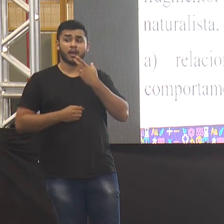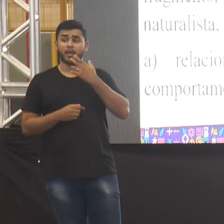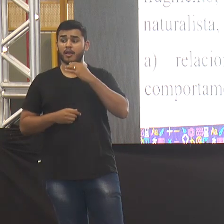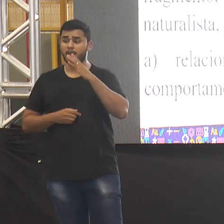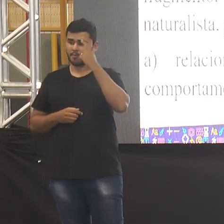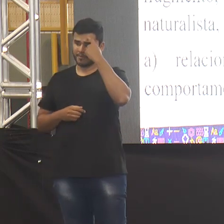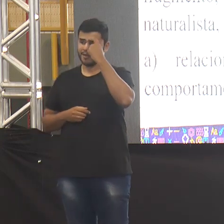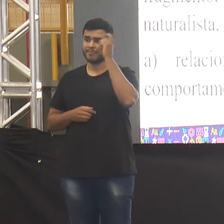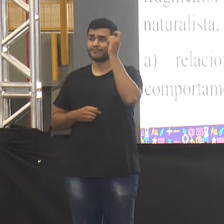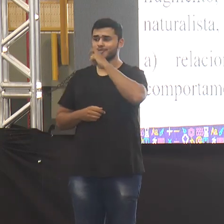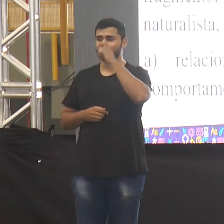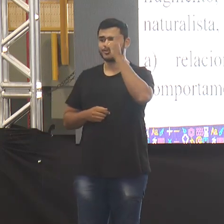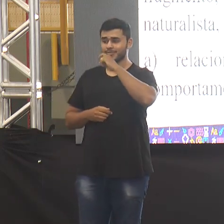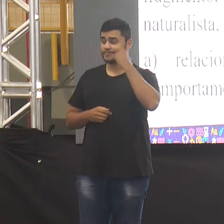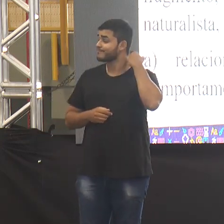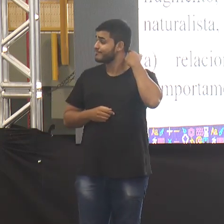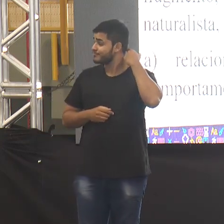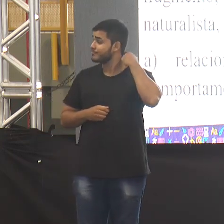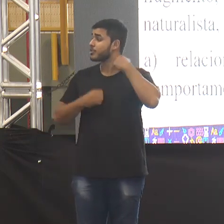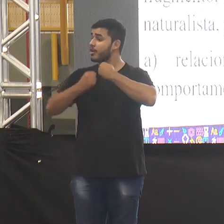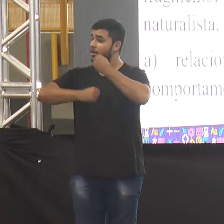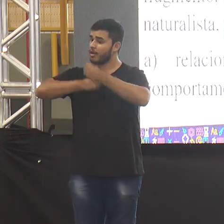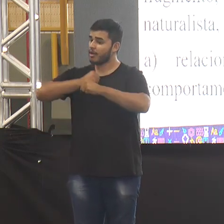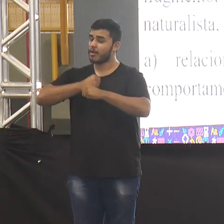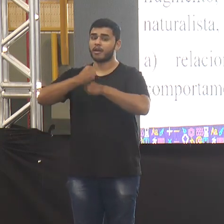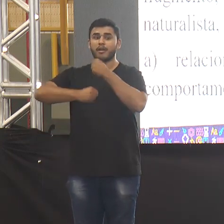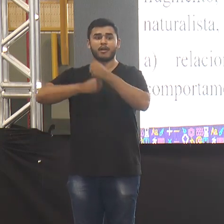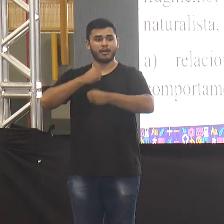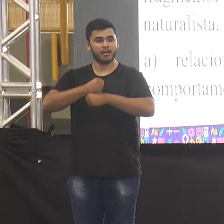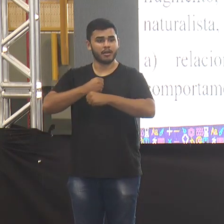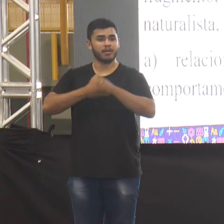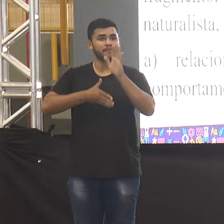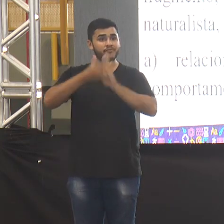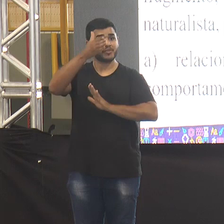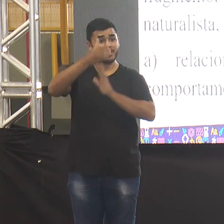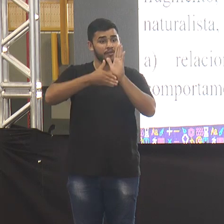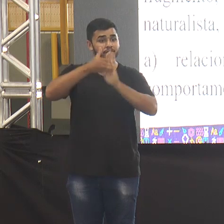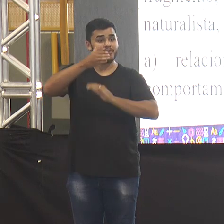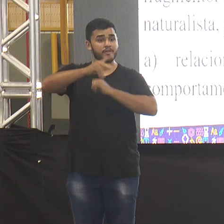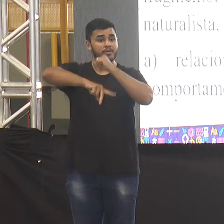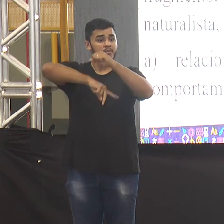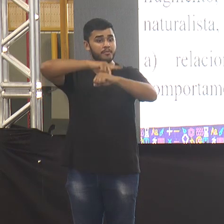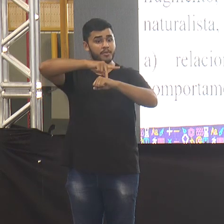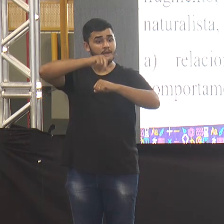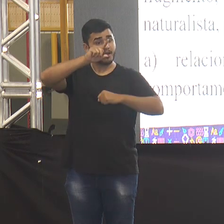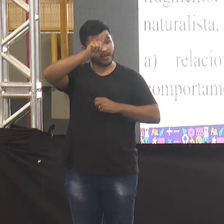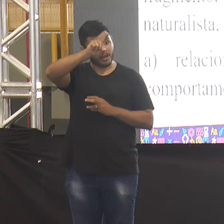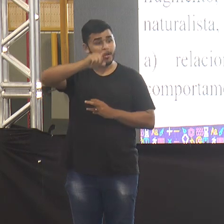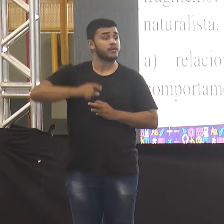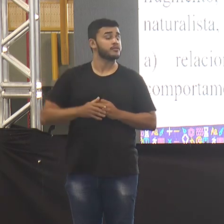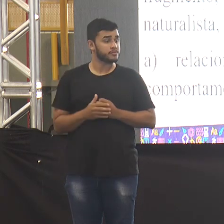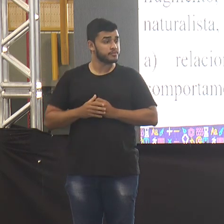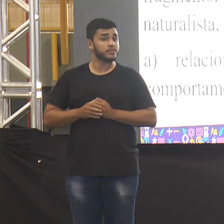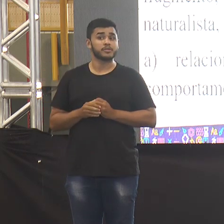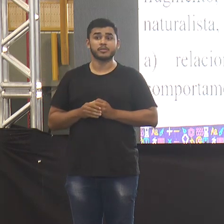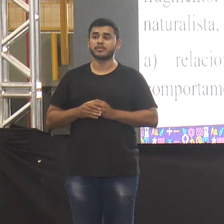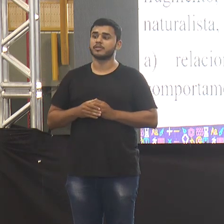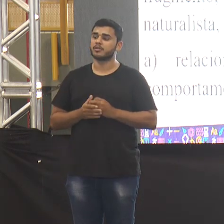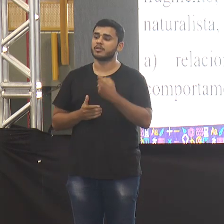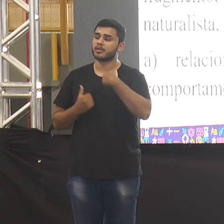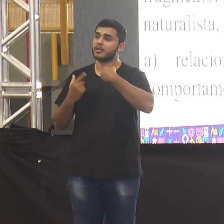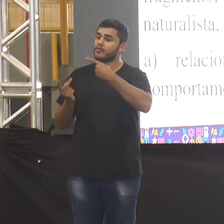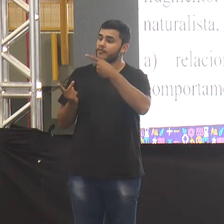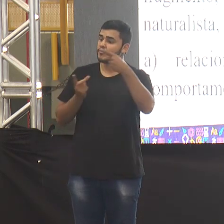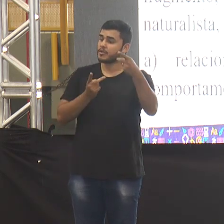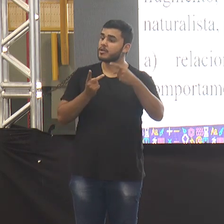desculpa, e todo ano viajar para fora, sair do Brasil, para dizer para os amigos que está